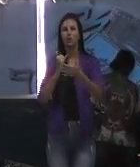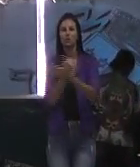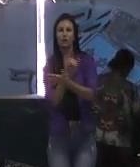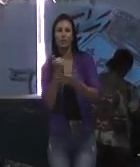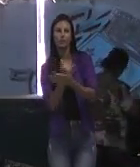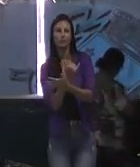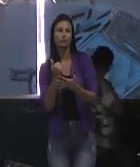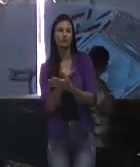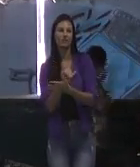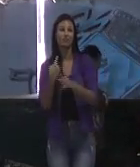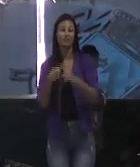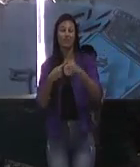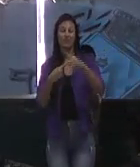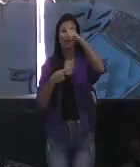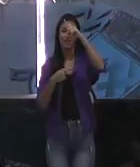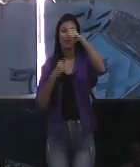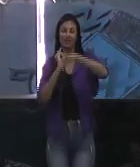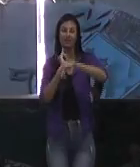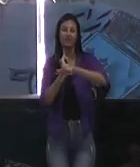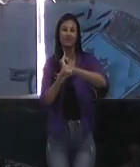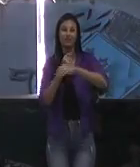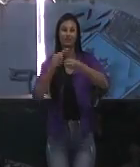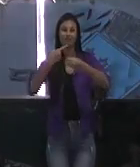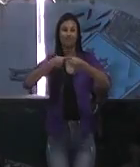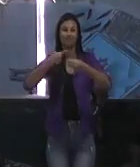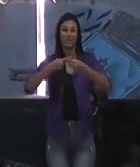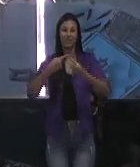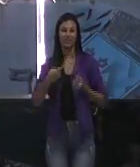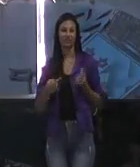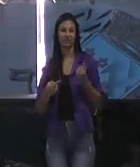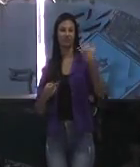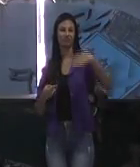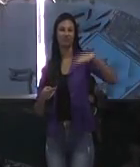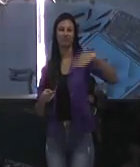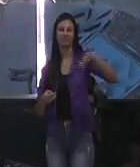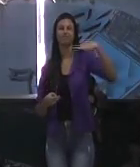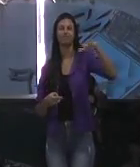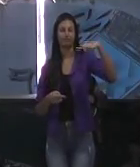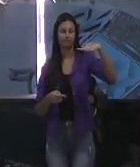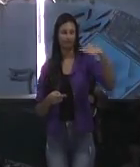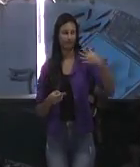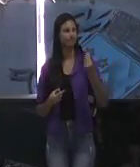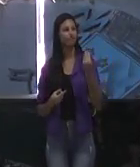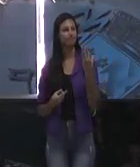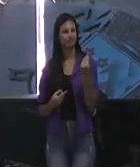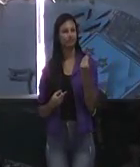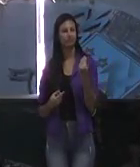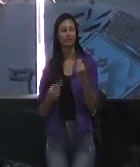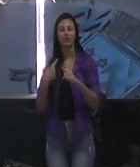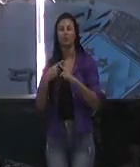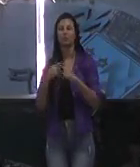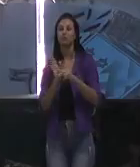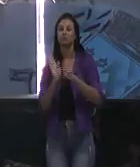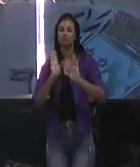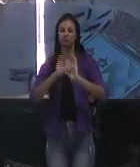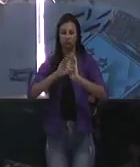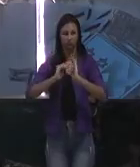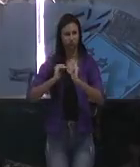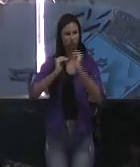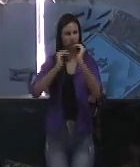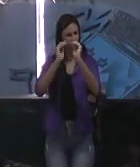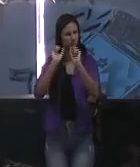é a cidade mais difícil e mais cara para uma empresa se estabelecer. O Código Tributário foi um avanço? Sim,